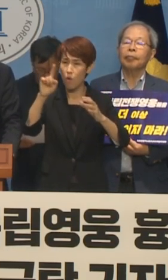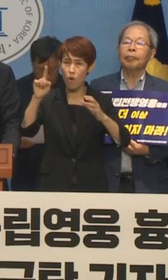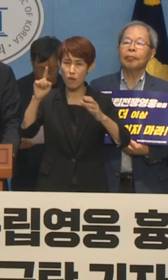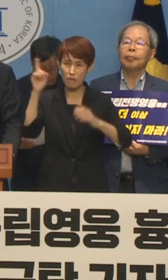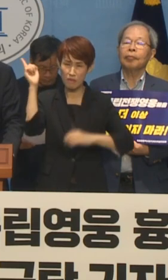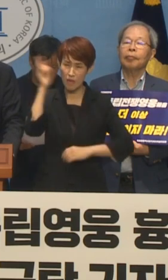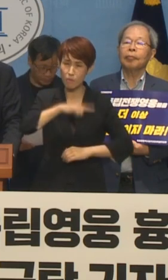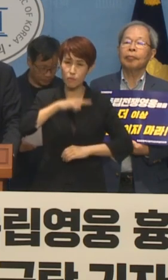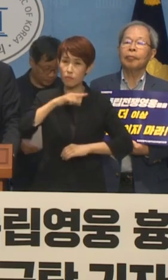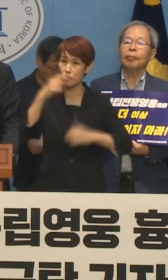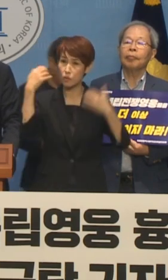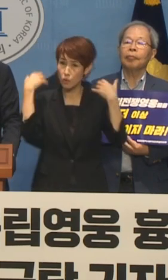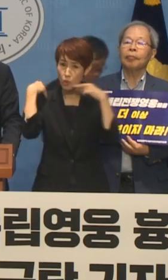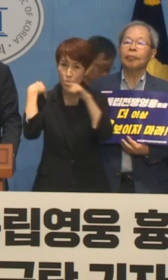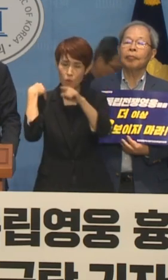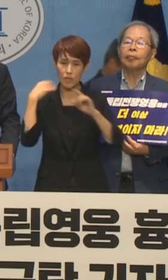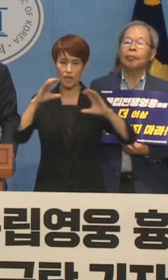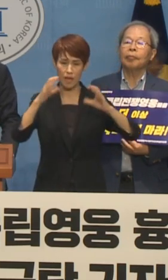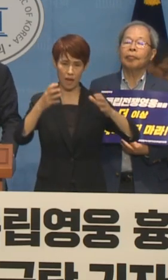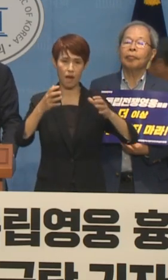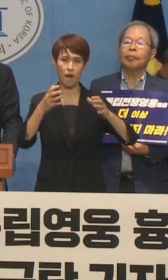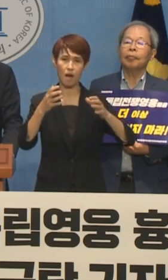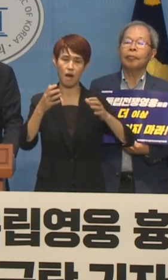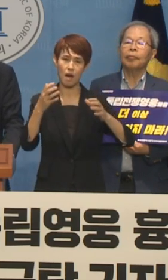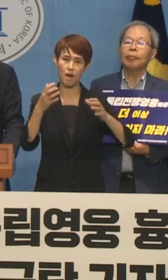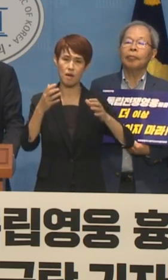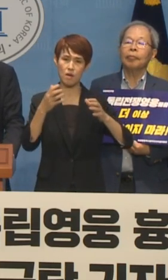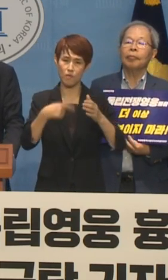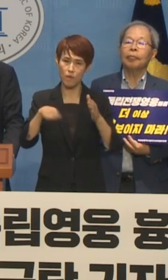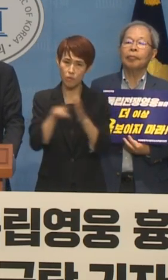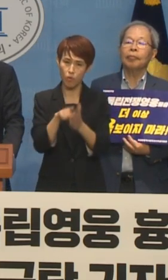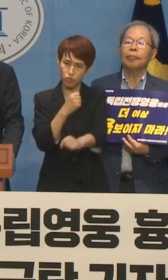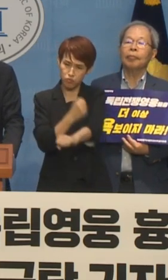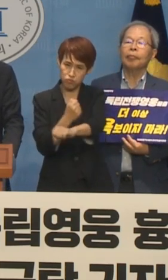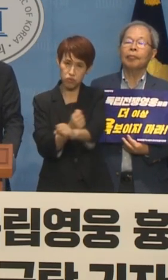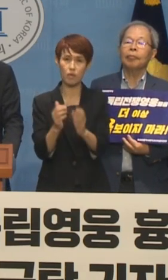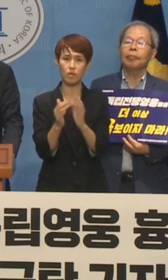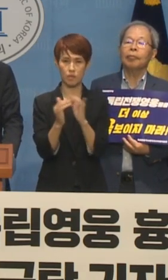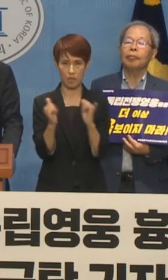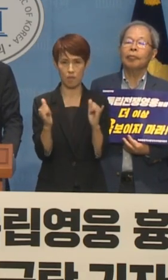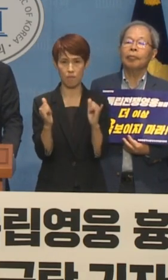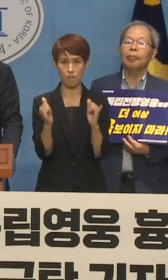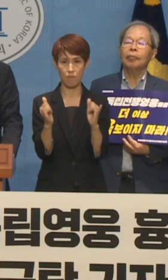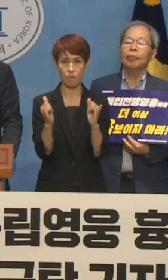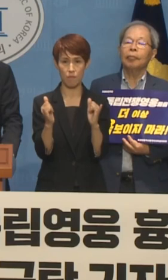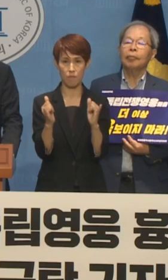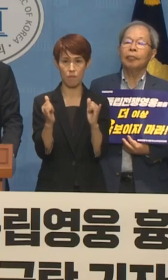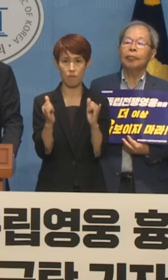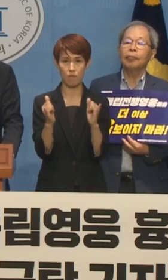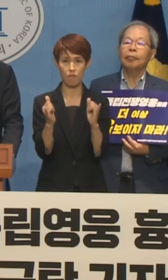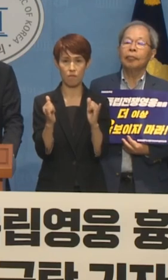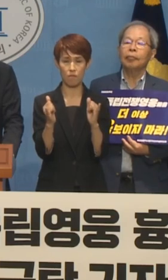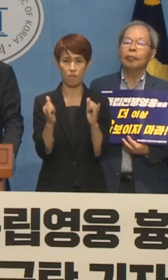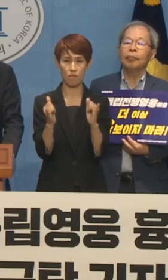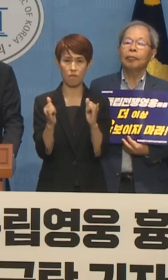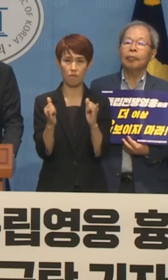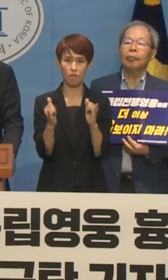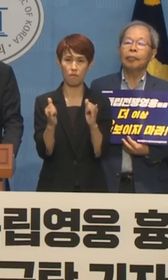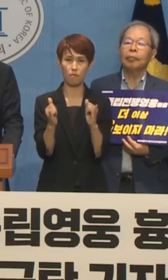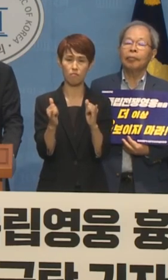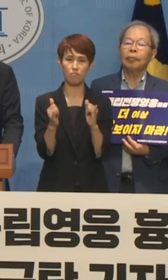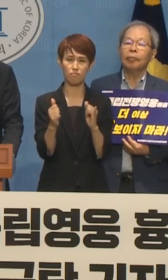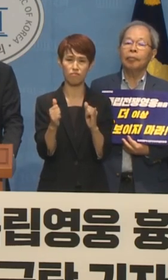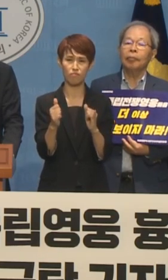나쁜 정권도 자기 나라를 되찾는데 목숨을 바친 독립 영웅들을 이토록 모욕한